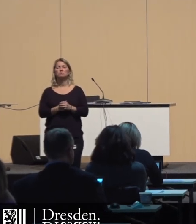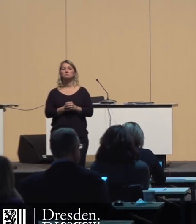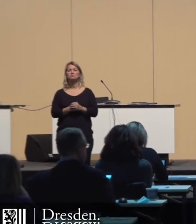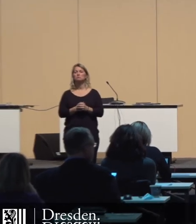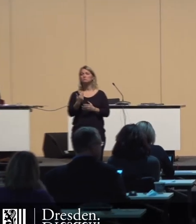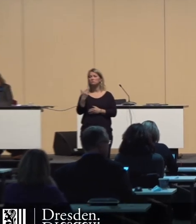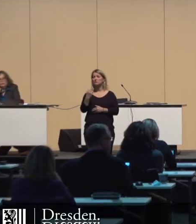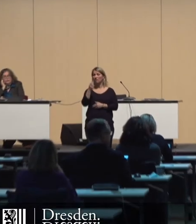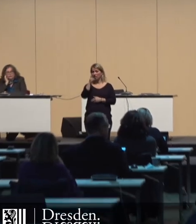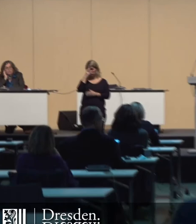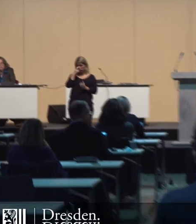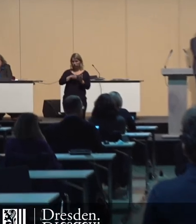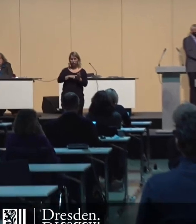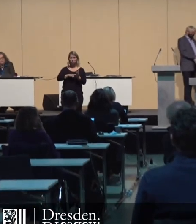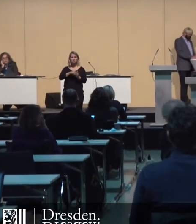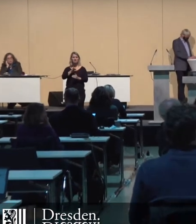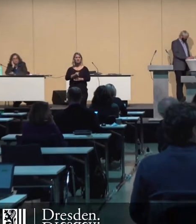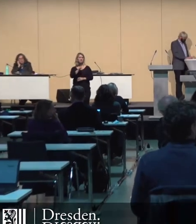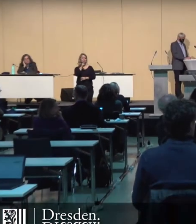das Stimmzeichen.